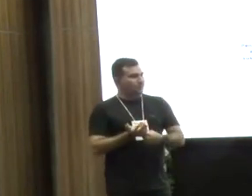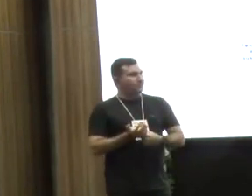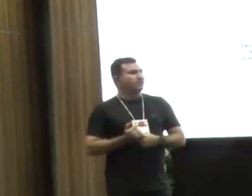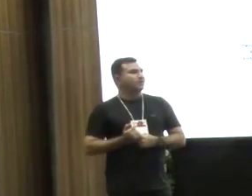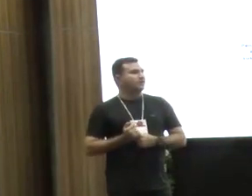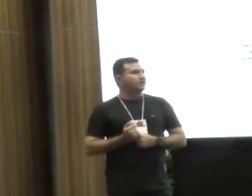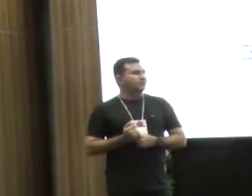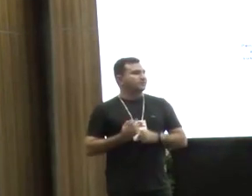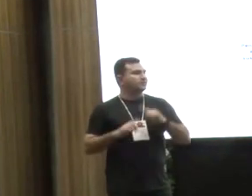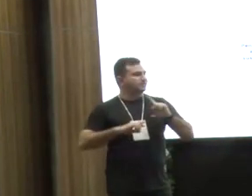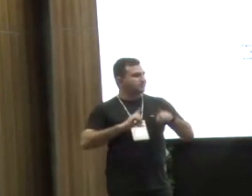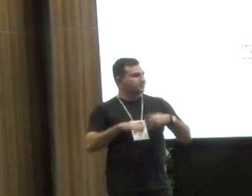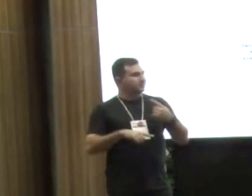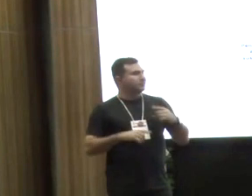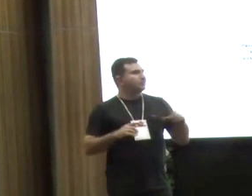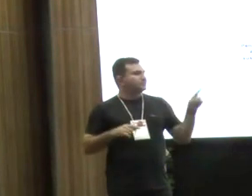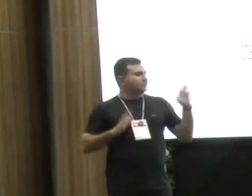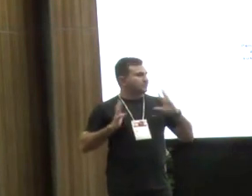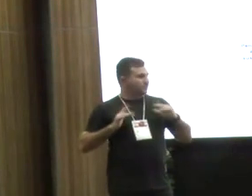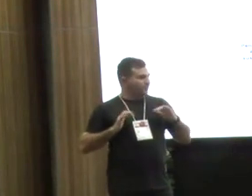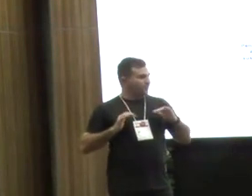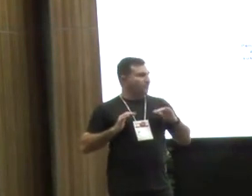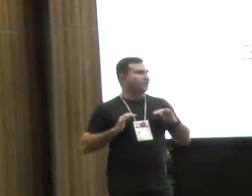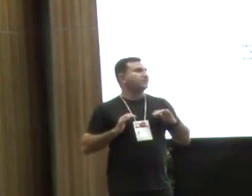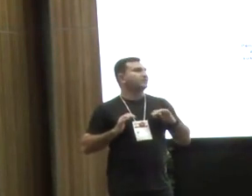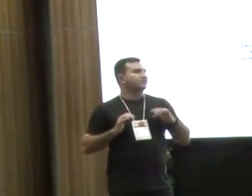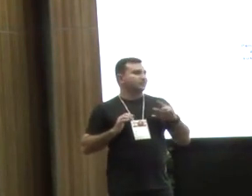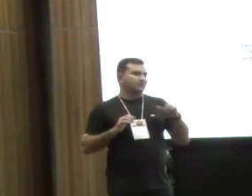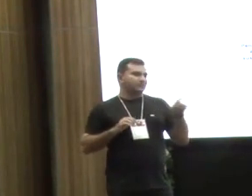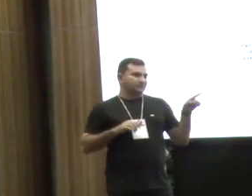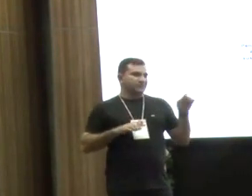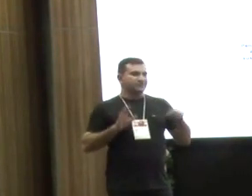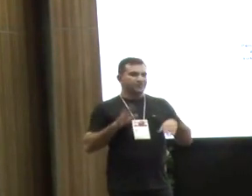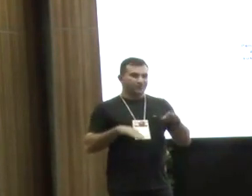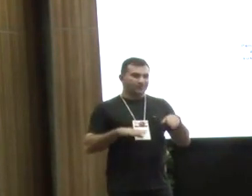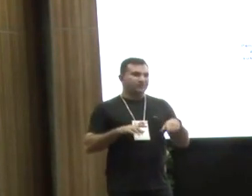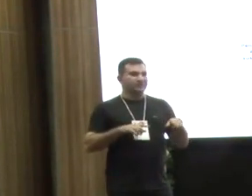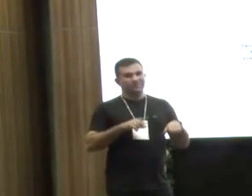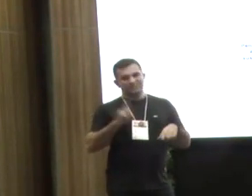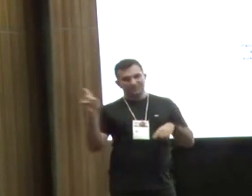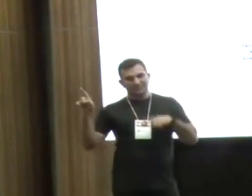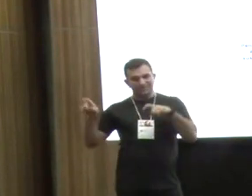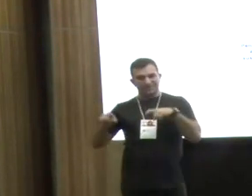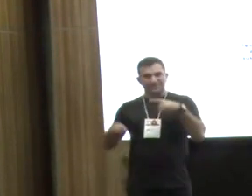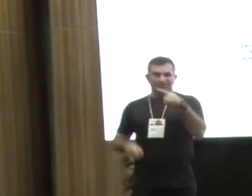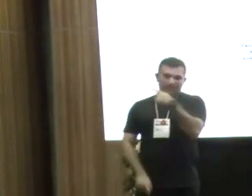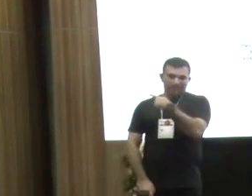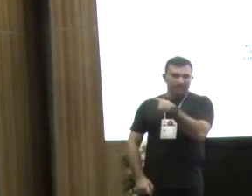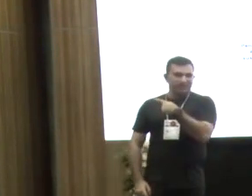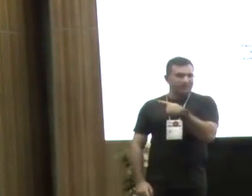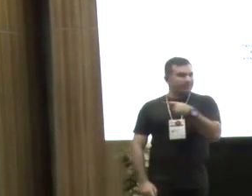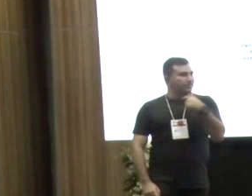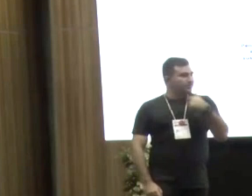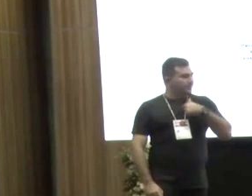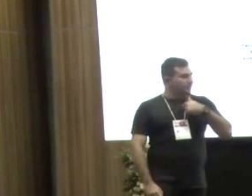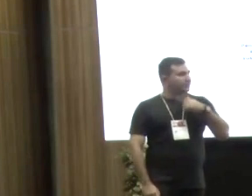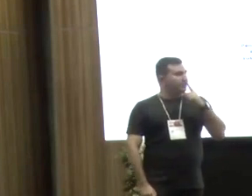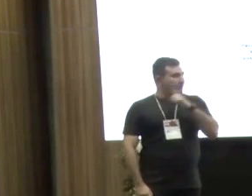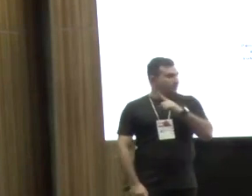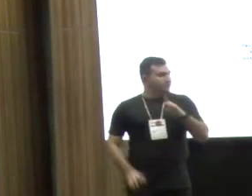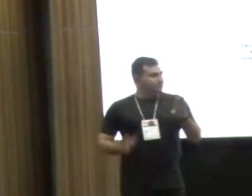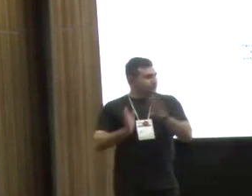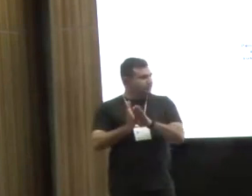de folga, porque você deve ir ao sertão. Dessa vez eu não vou. E eu chego lá, e meus